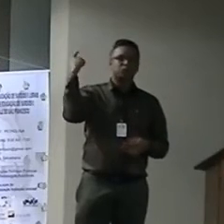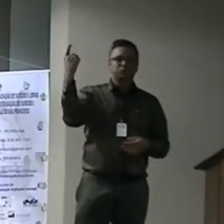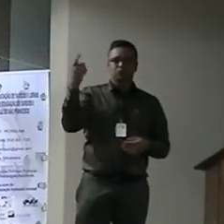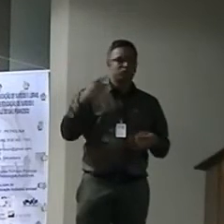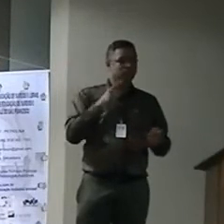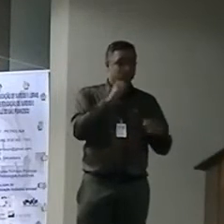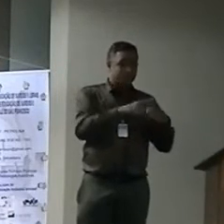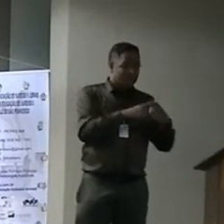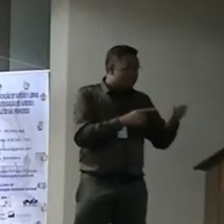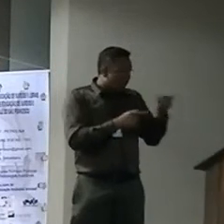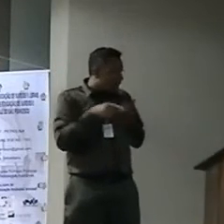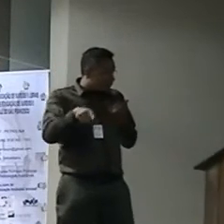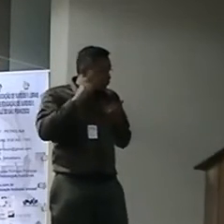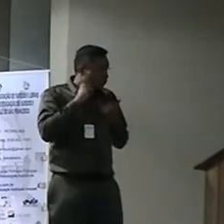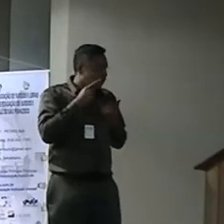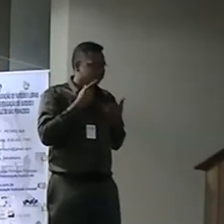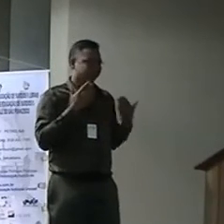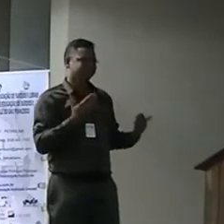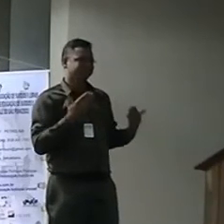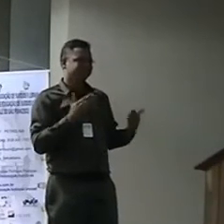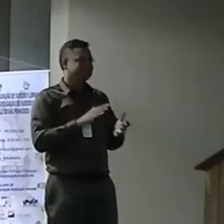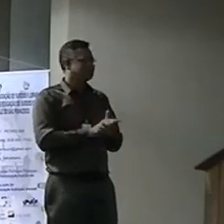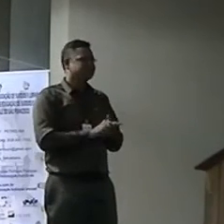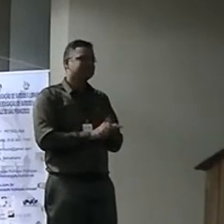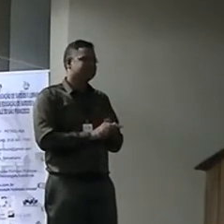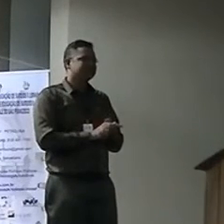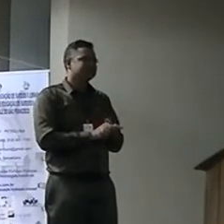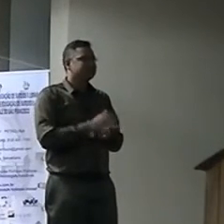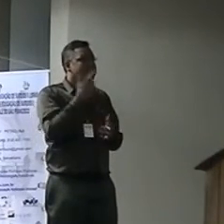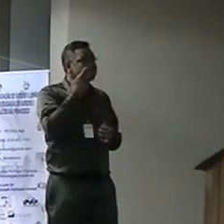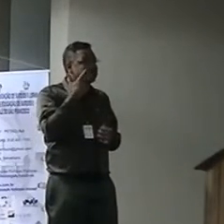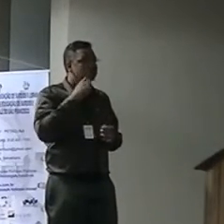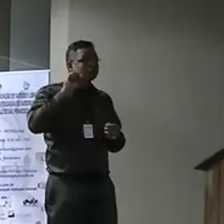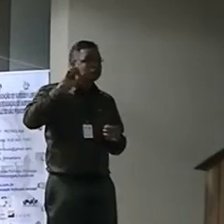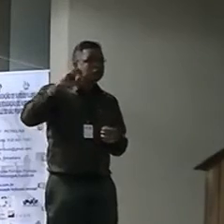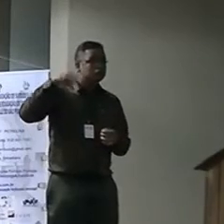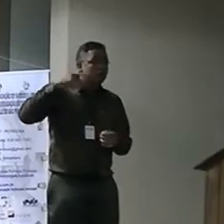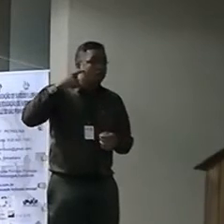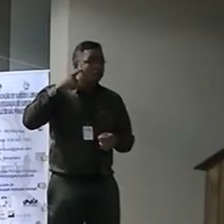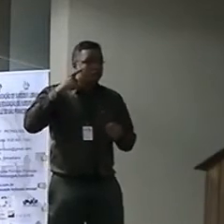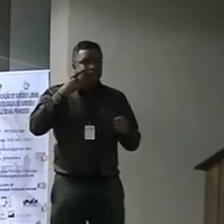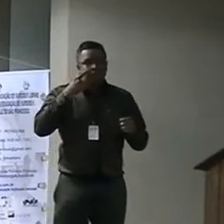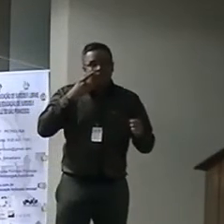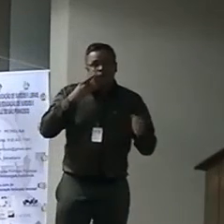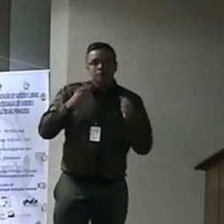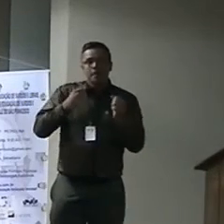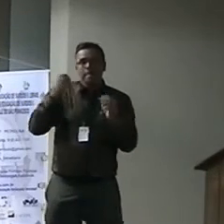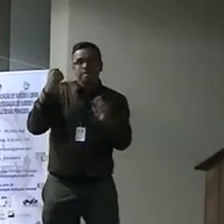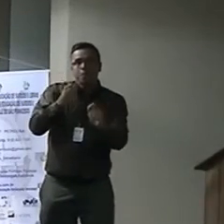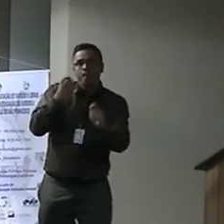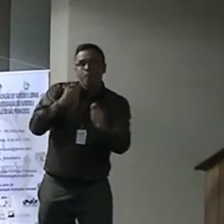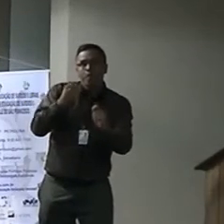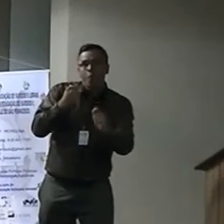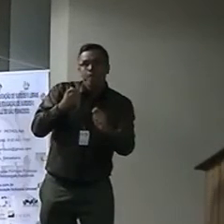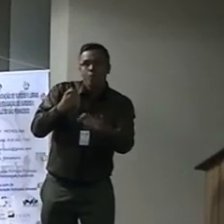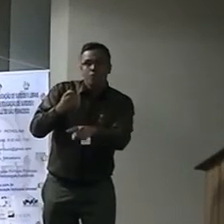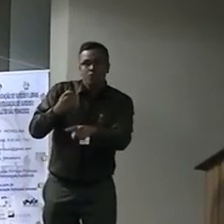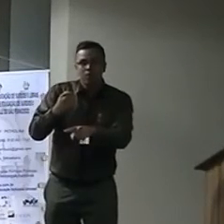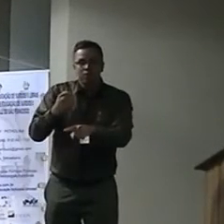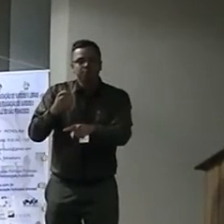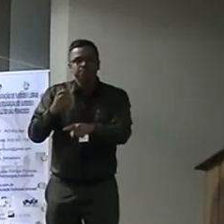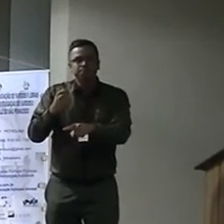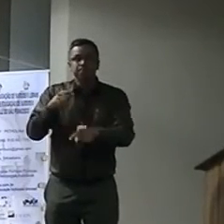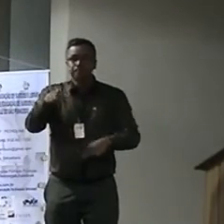diagnóstico. Então fica testando, né? Vou botar o som aqui perto do ouvido dele, vou tocar